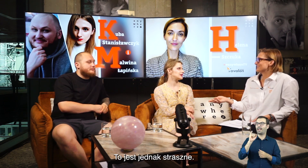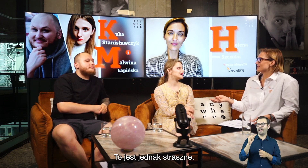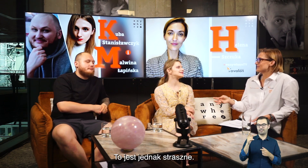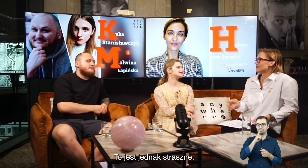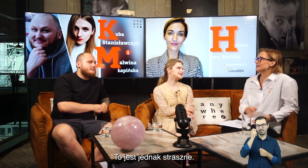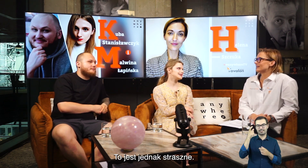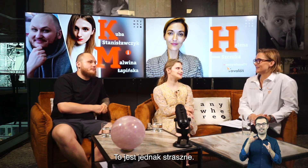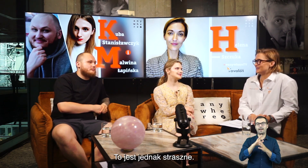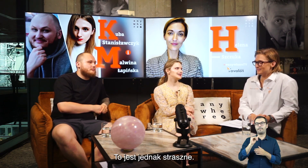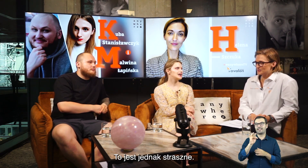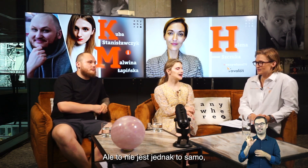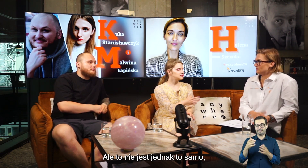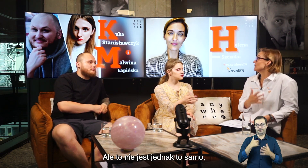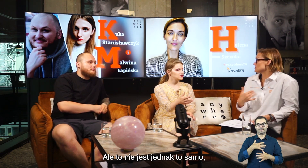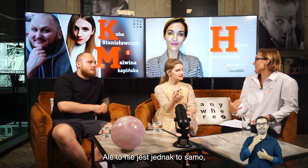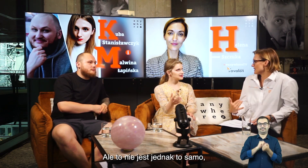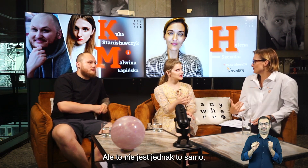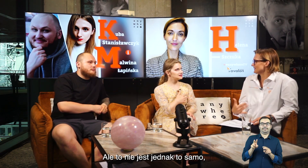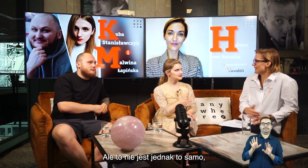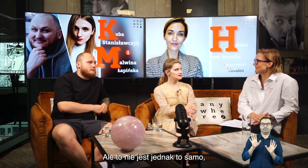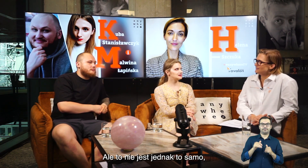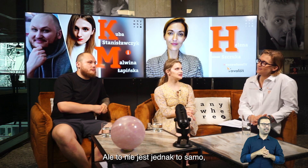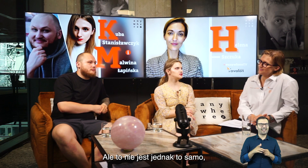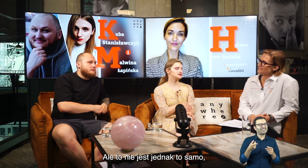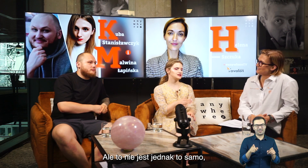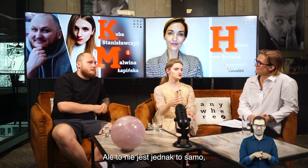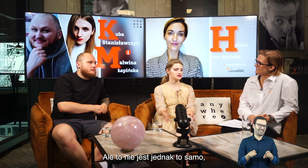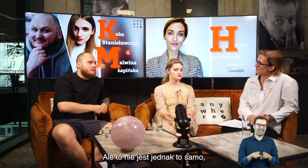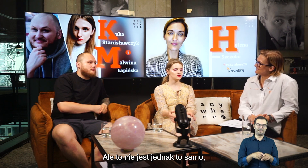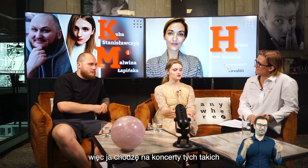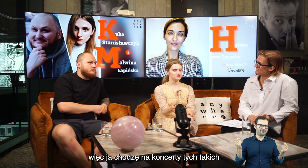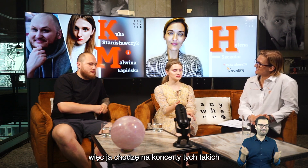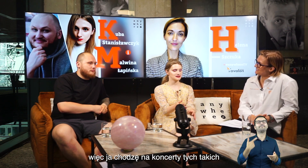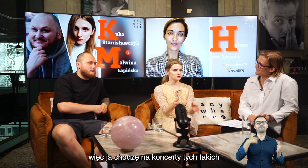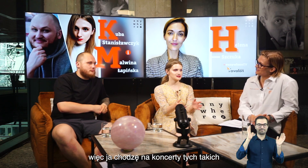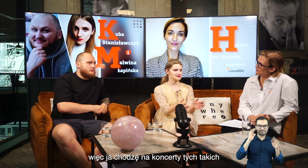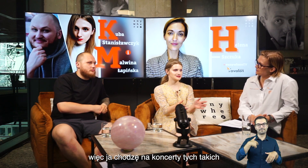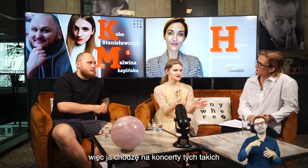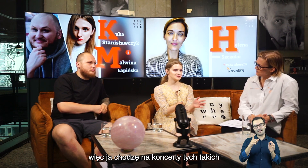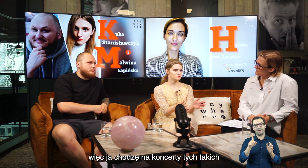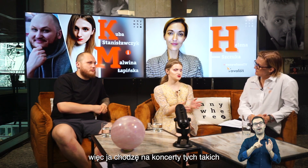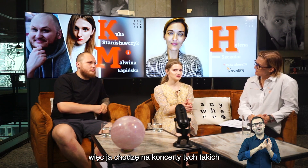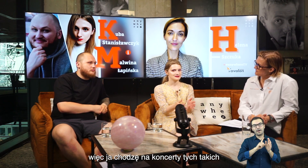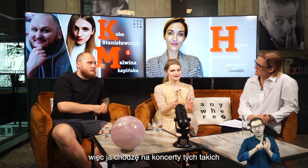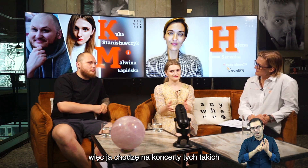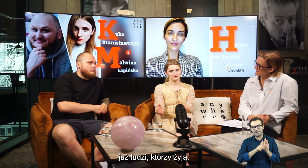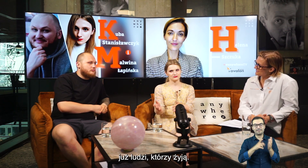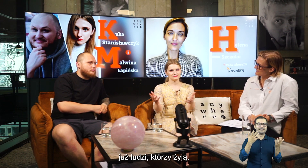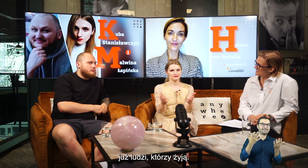Beatlesami, więc to jest takie też... Ale nie, no to przeraża akurat, ale... Ale to nie jest jednak to samo, więc ja chodzę na tych takich już,